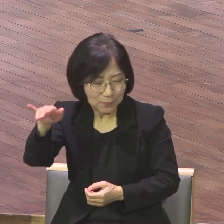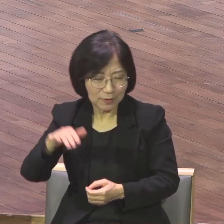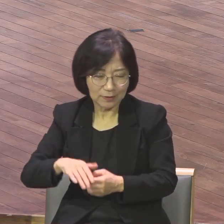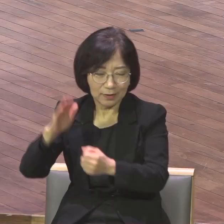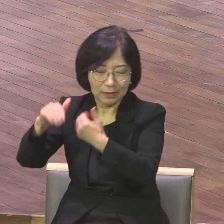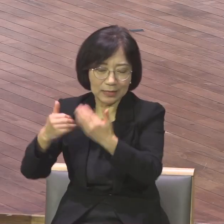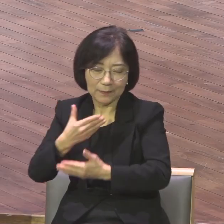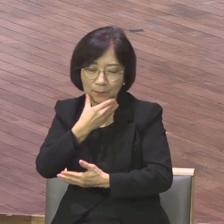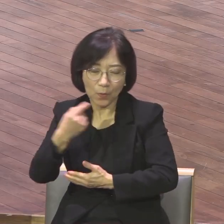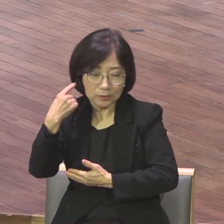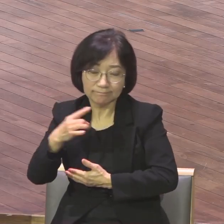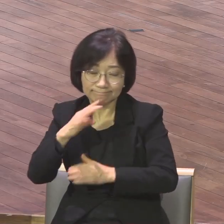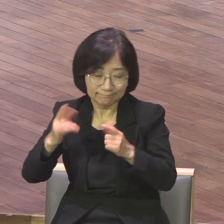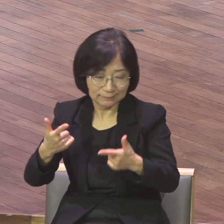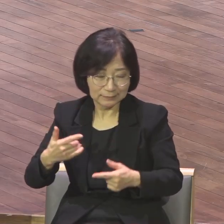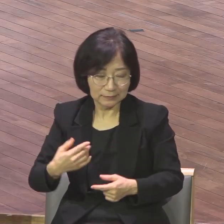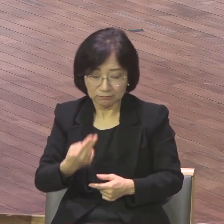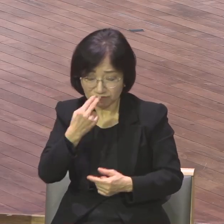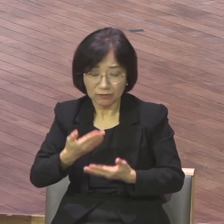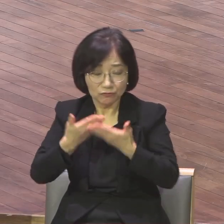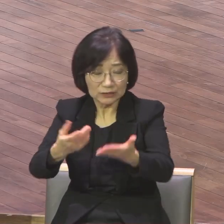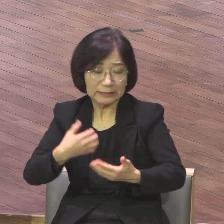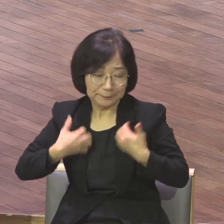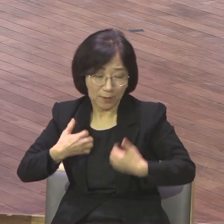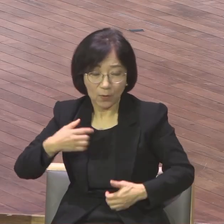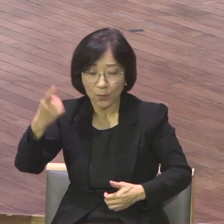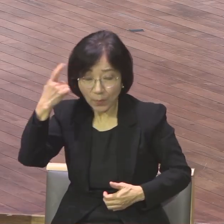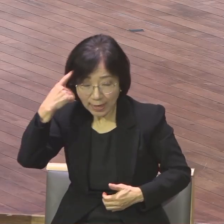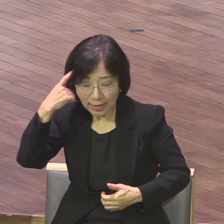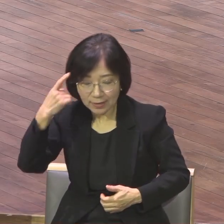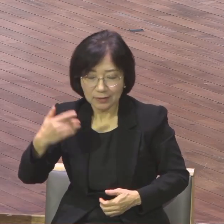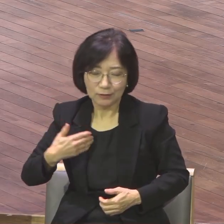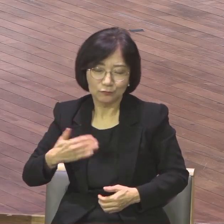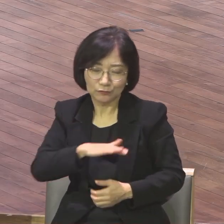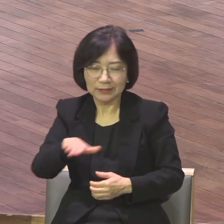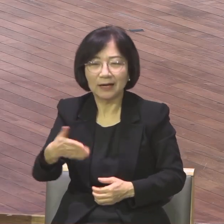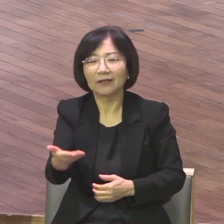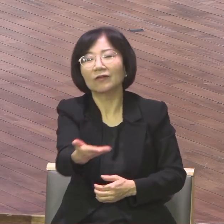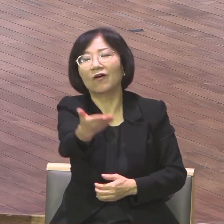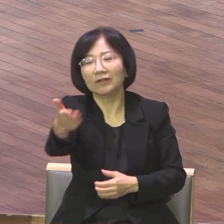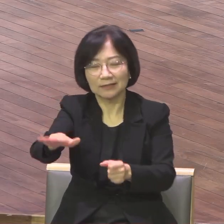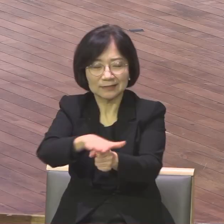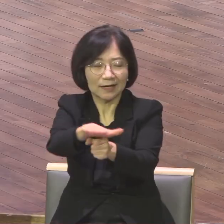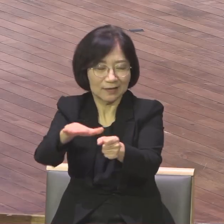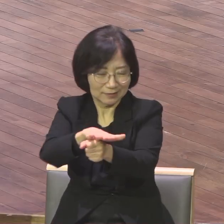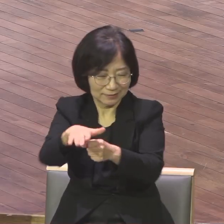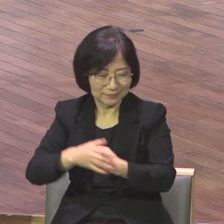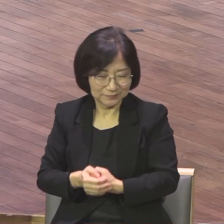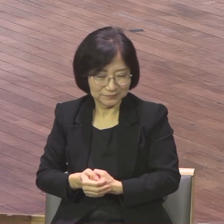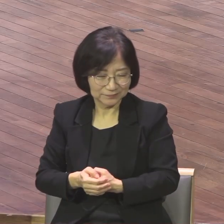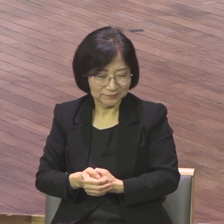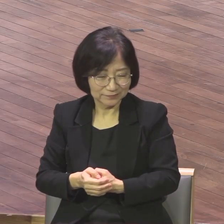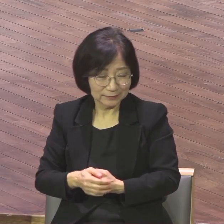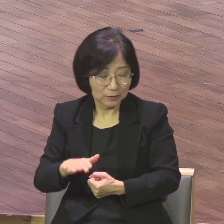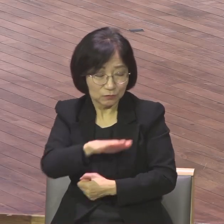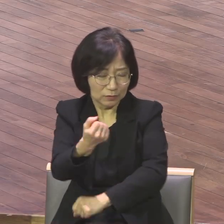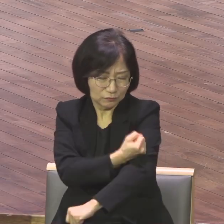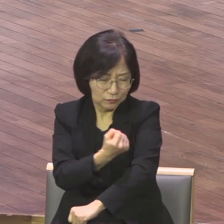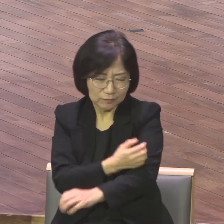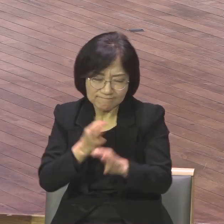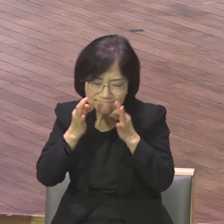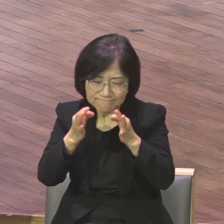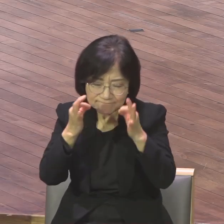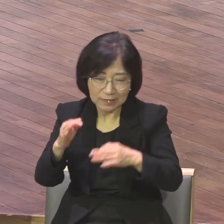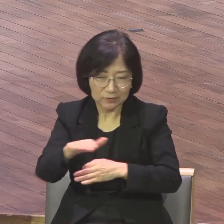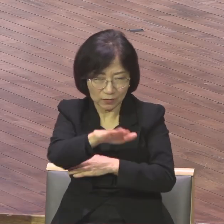우리의 목숨까지도 너희에게 주기를 기뻐함은 너희가 우리의 사랑하는 자 됨이라. 형제들아, 우리의 수고와 애쓴